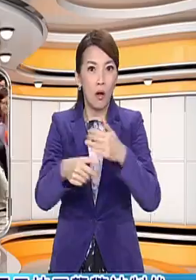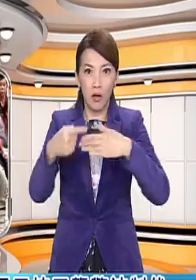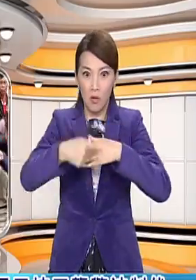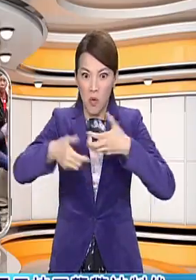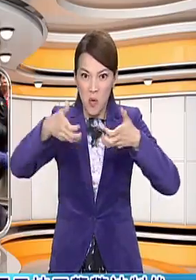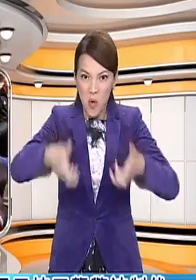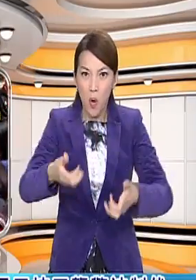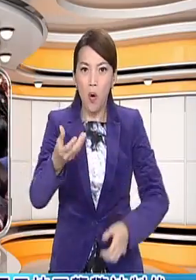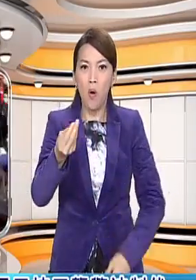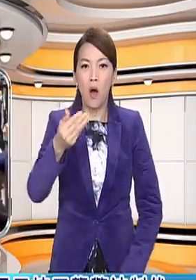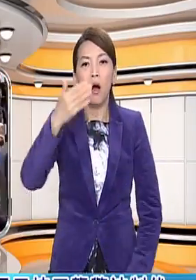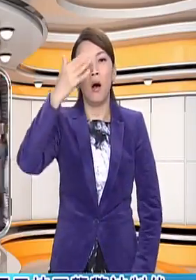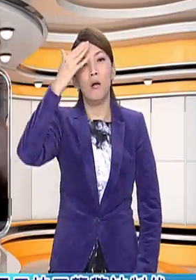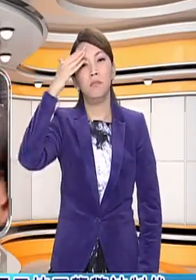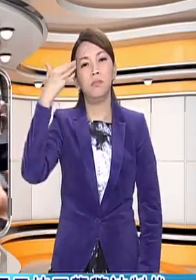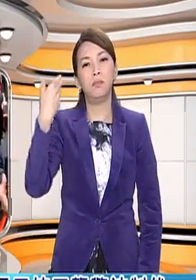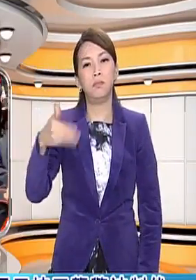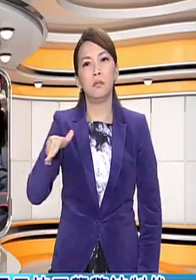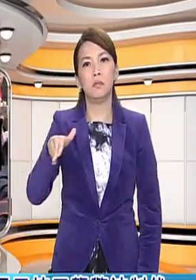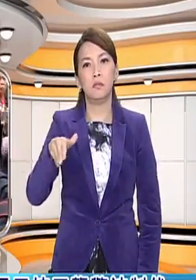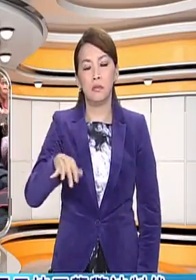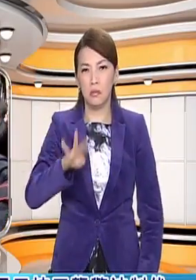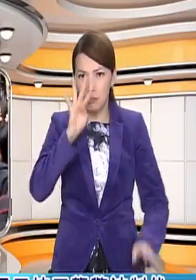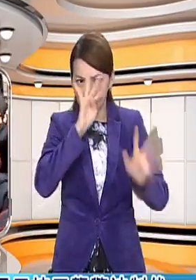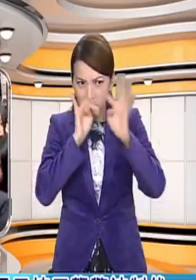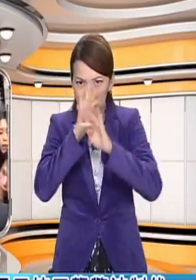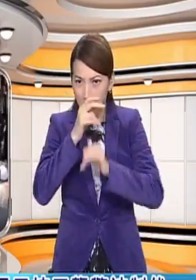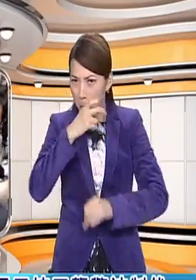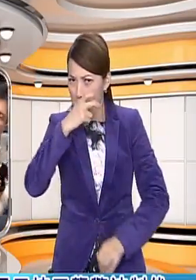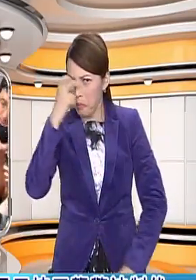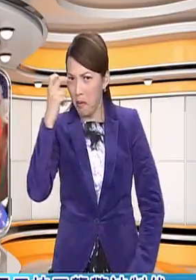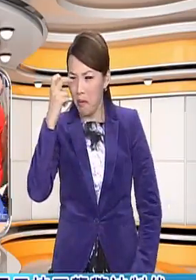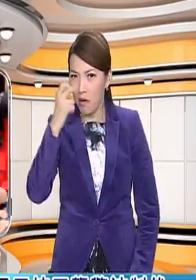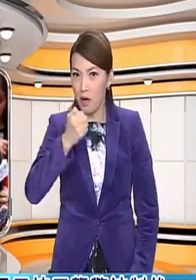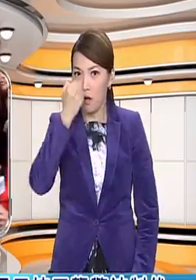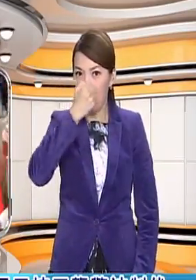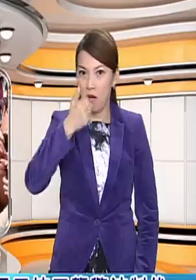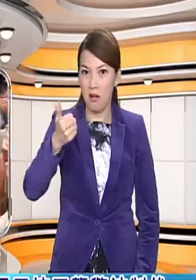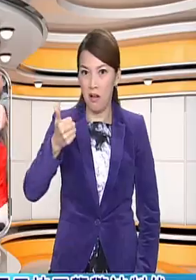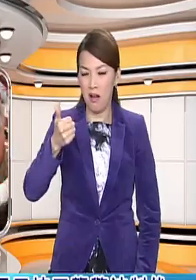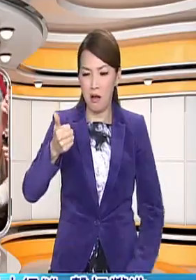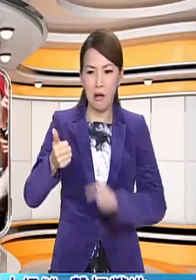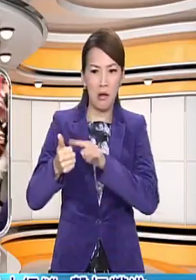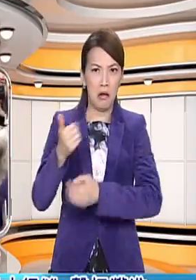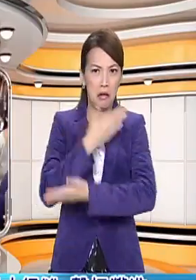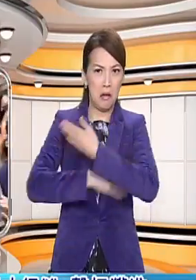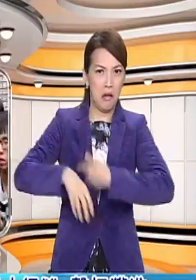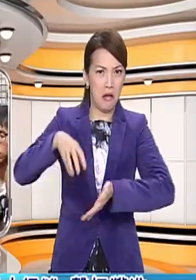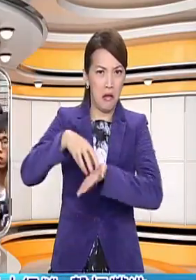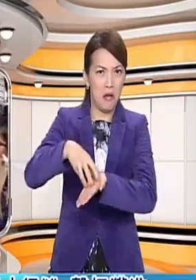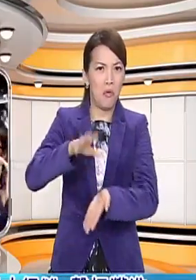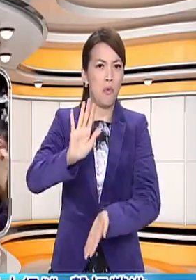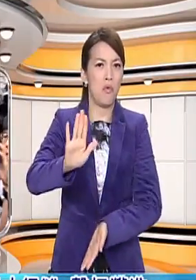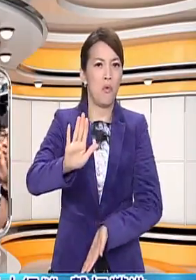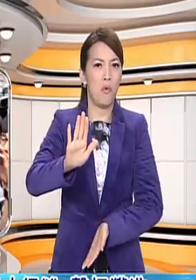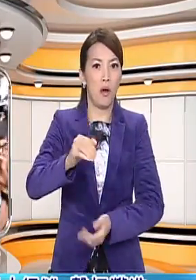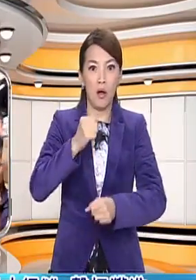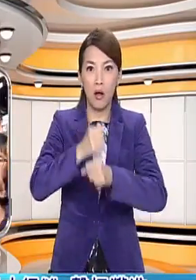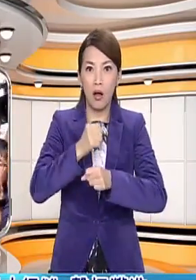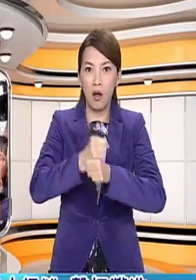台北荣总急救，证实没有大碍。警方调查，这名男子领有身心障碍手册，